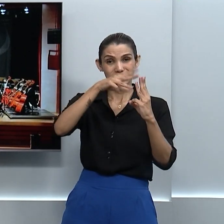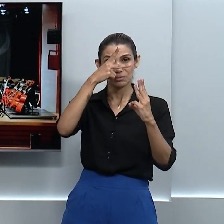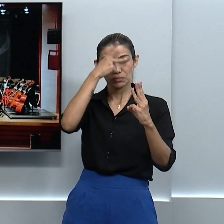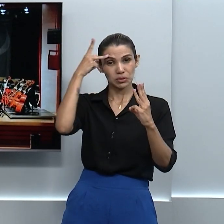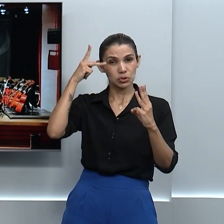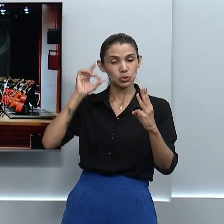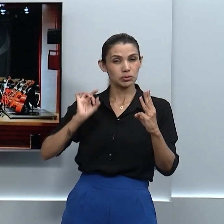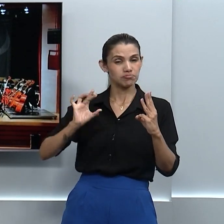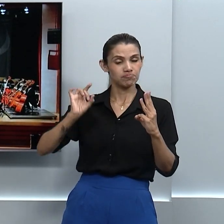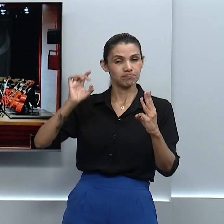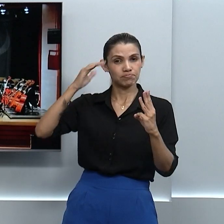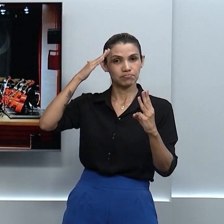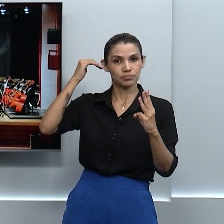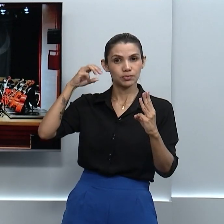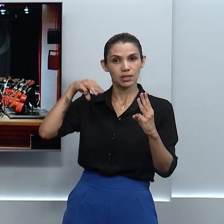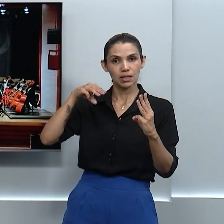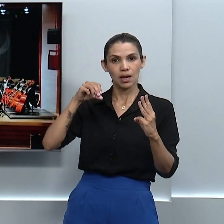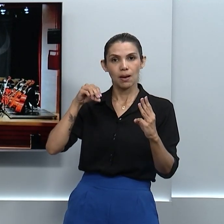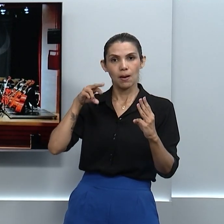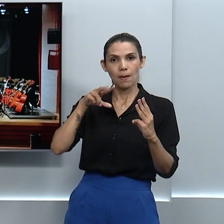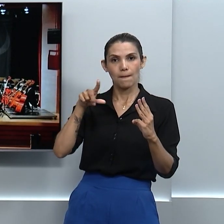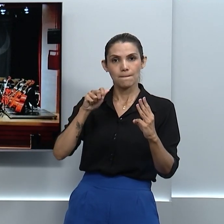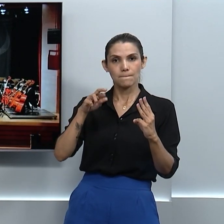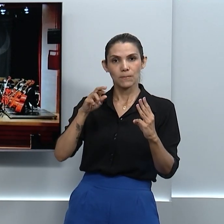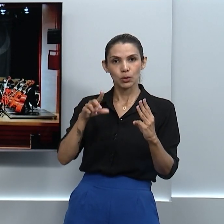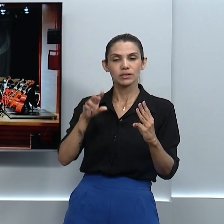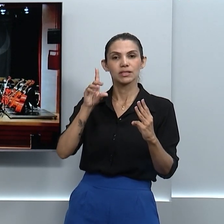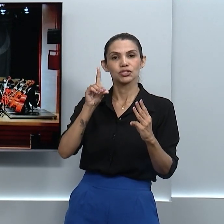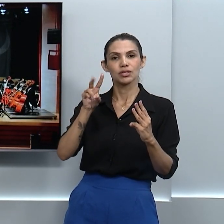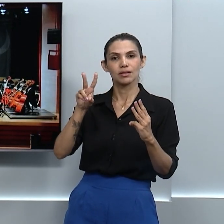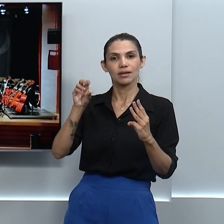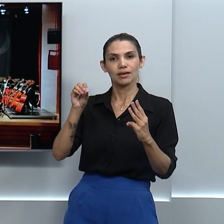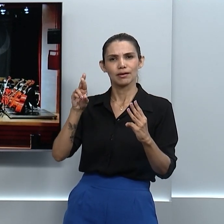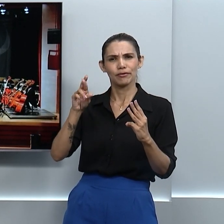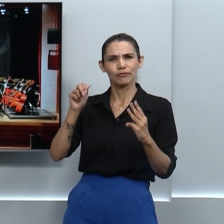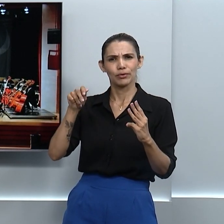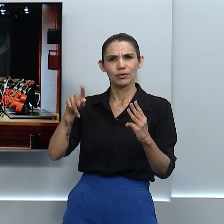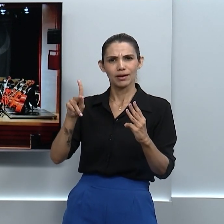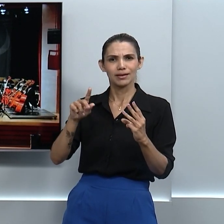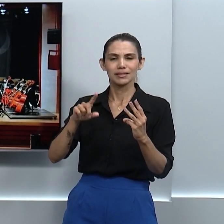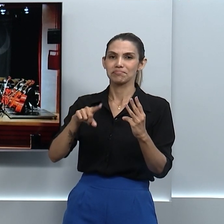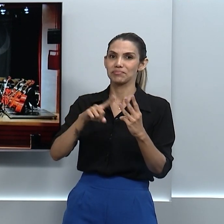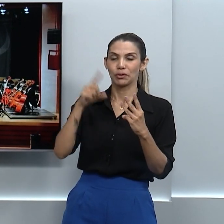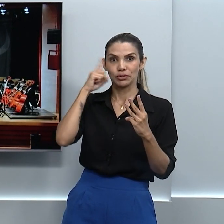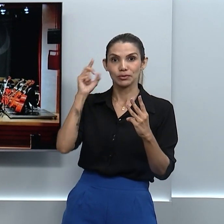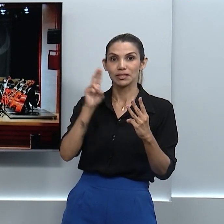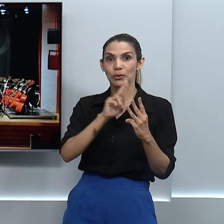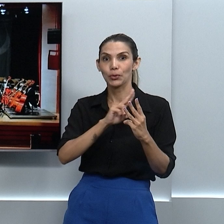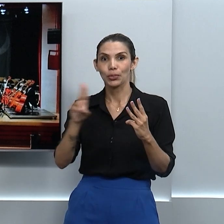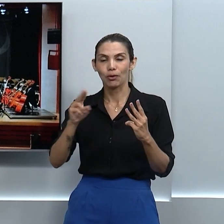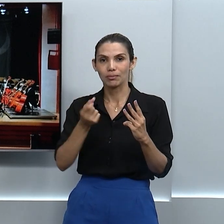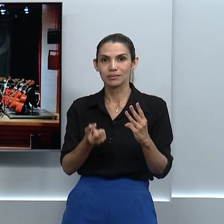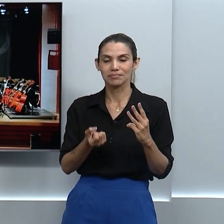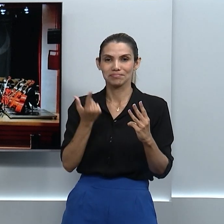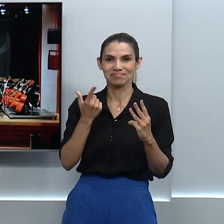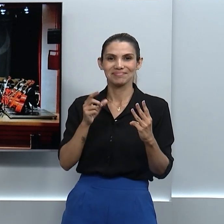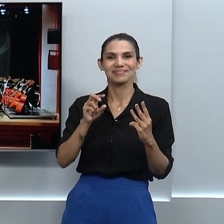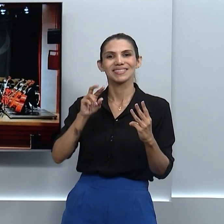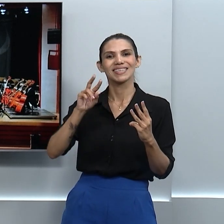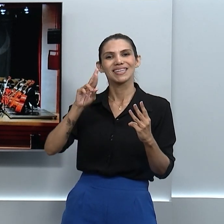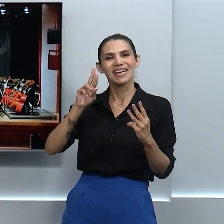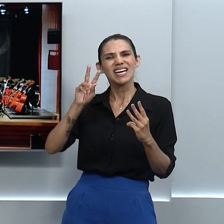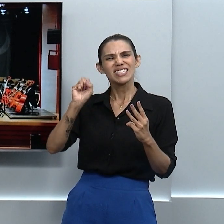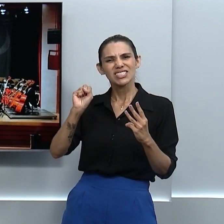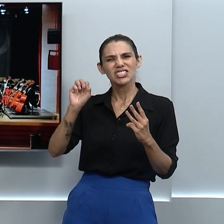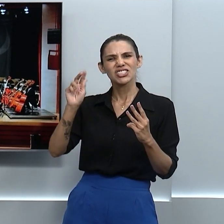clássica: Mozart, Dvorak e eu não sei se vou conseguir falar esse nome, vou tentar.